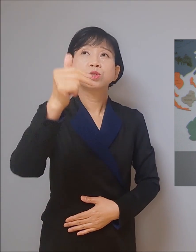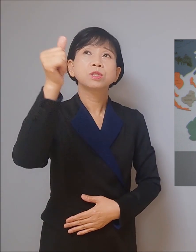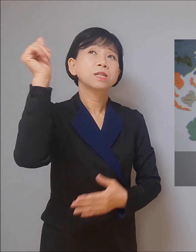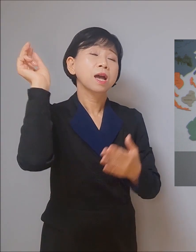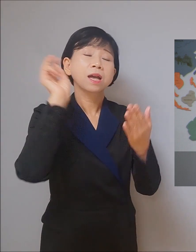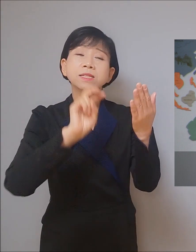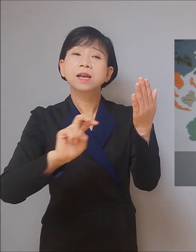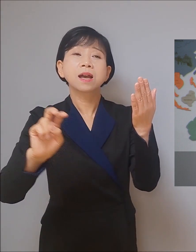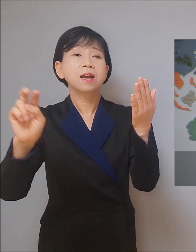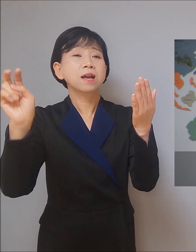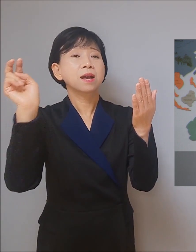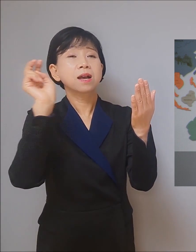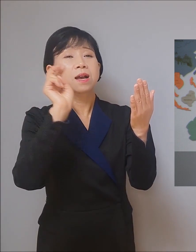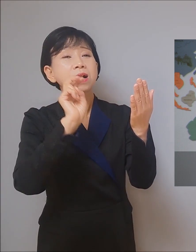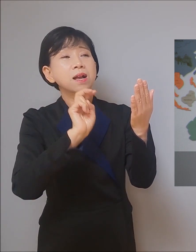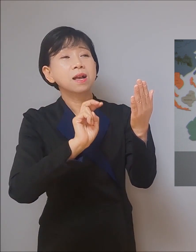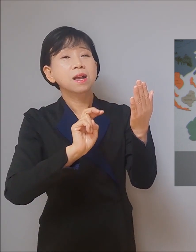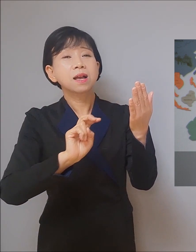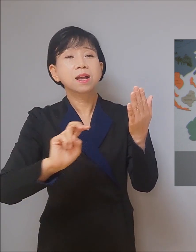찬양 주